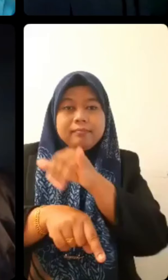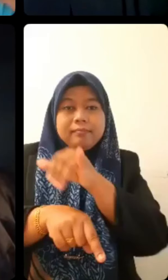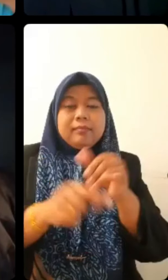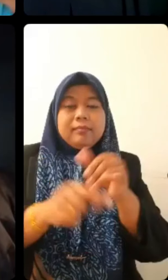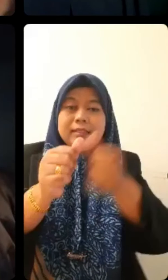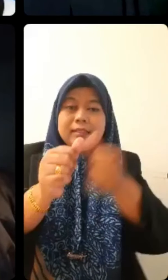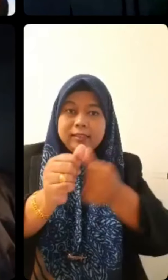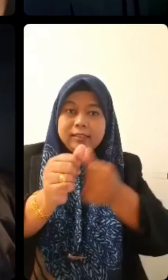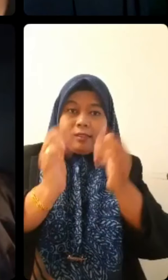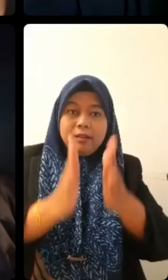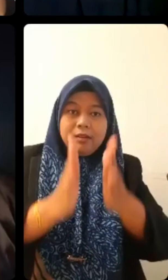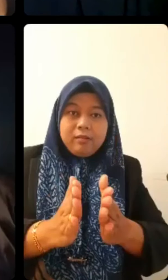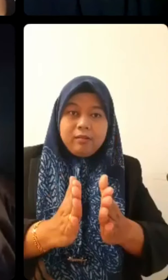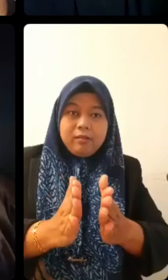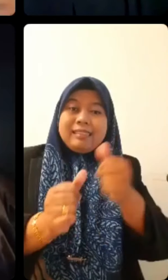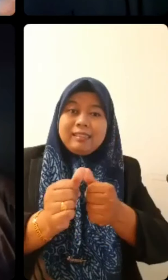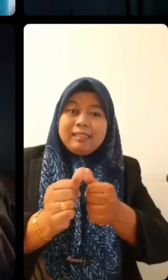kebolehan masing-masing.